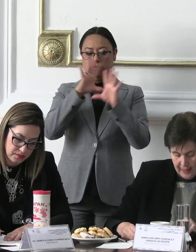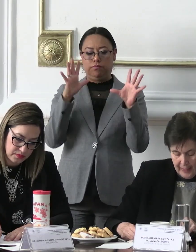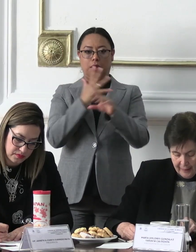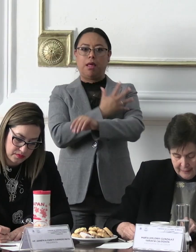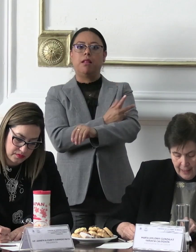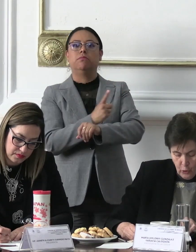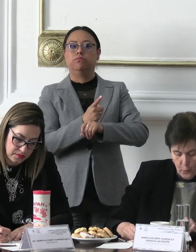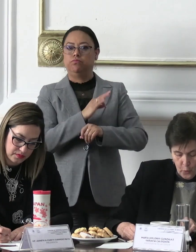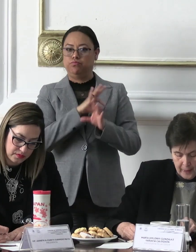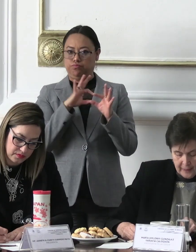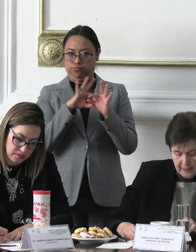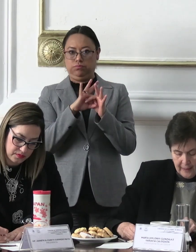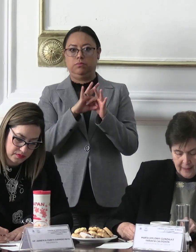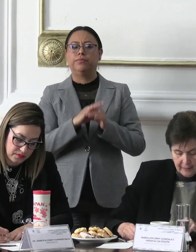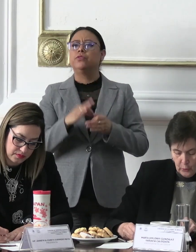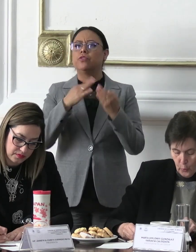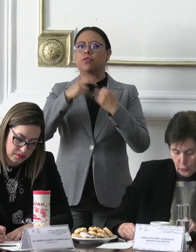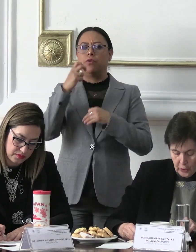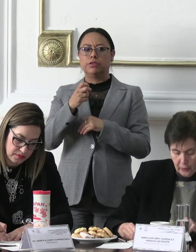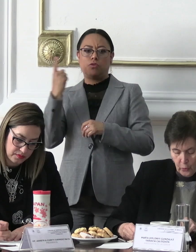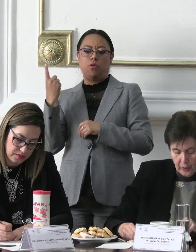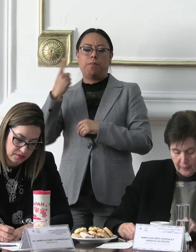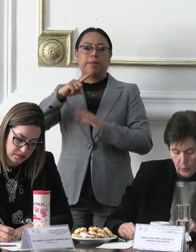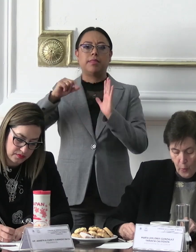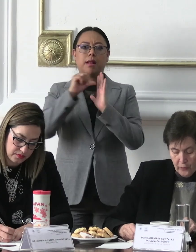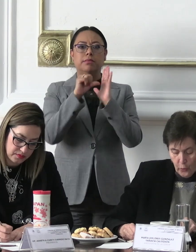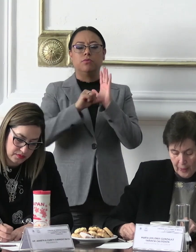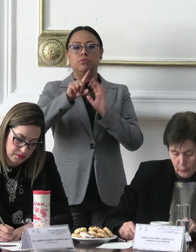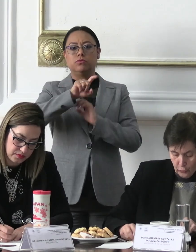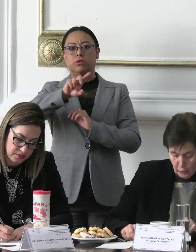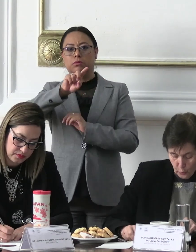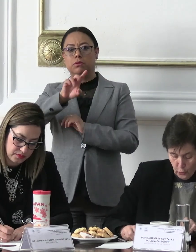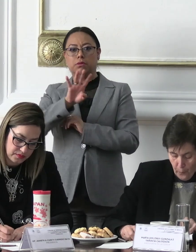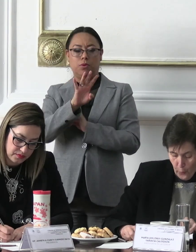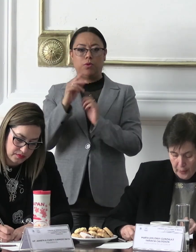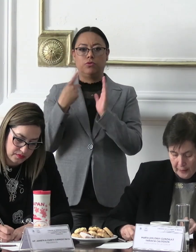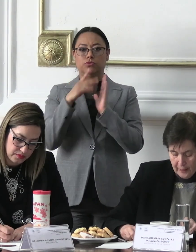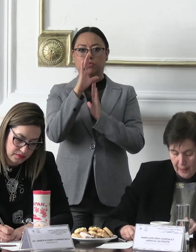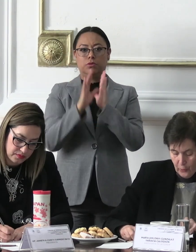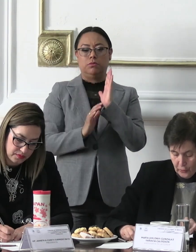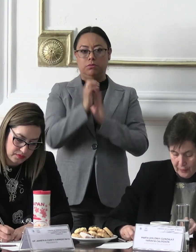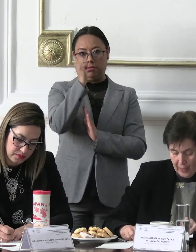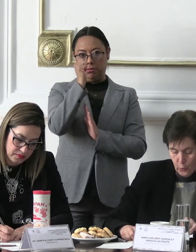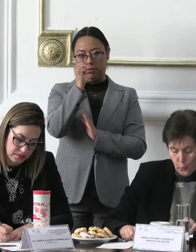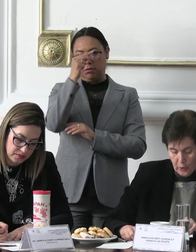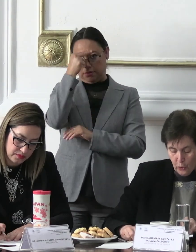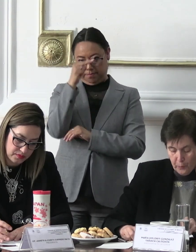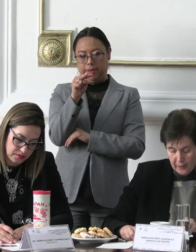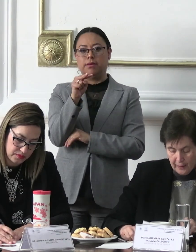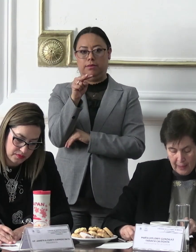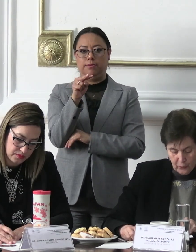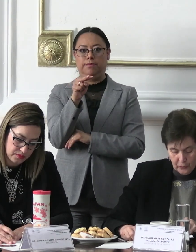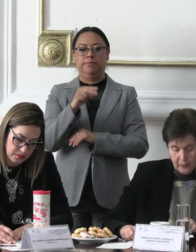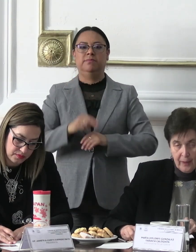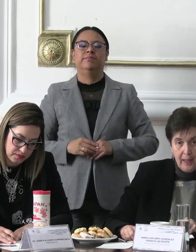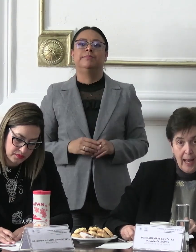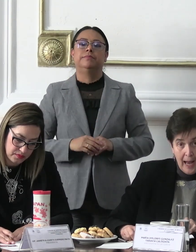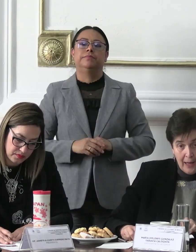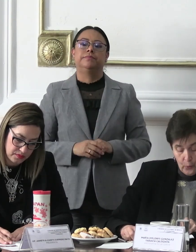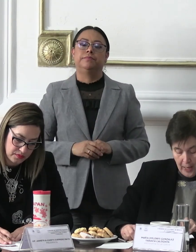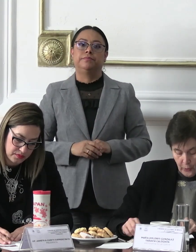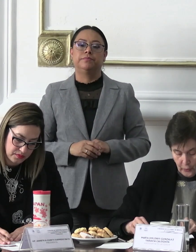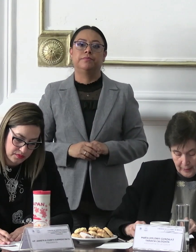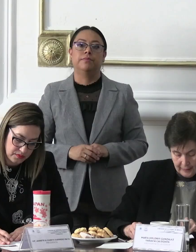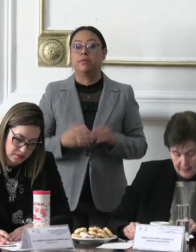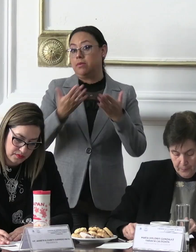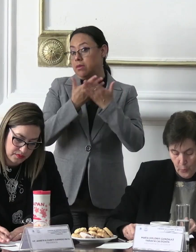honradez, tal como lo mandata el artículo 134 de la Constitución Política de los Estados Unidos Mexicanos. A